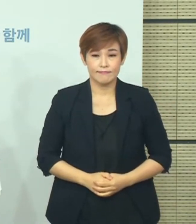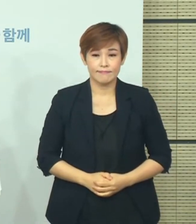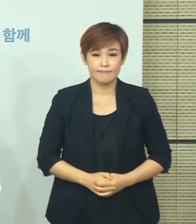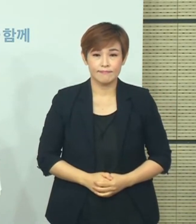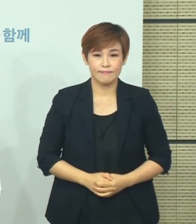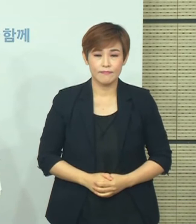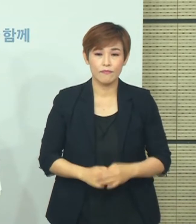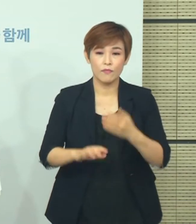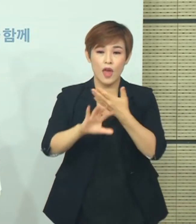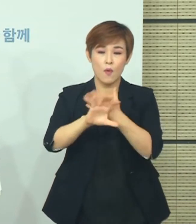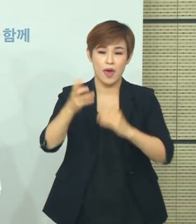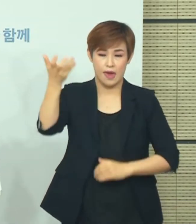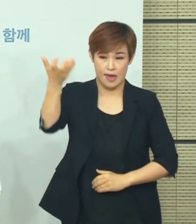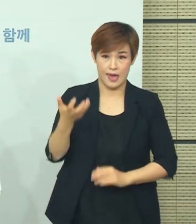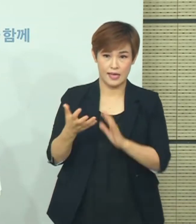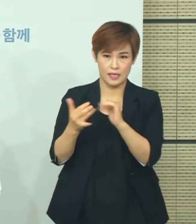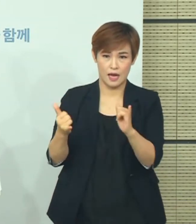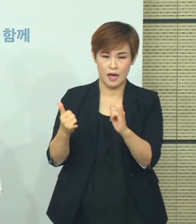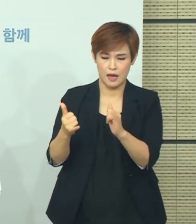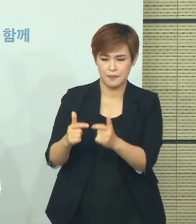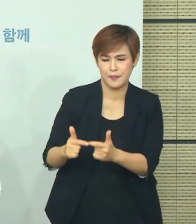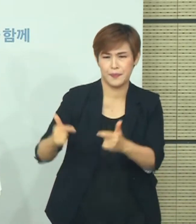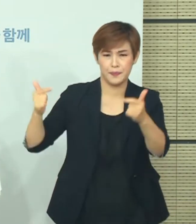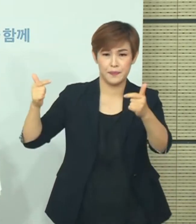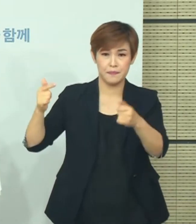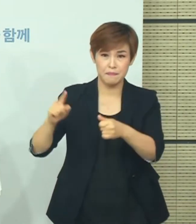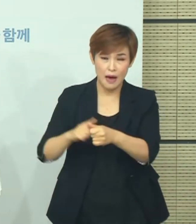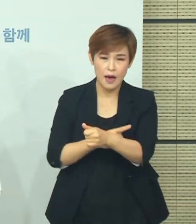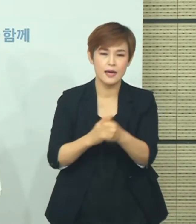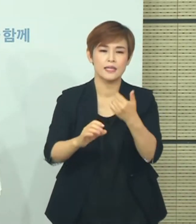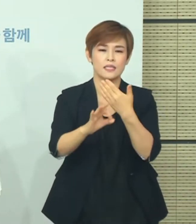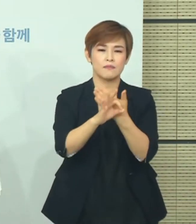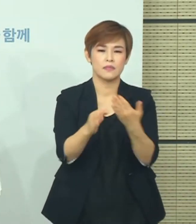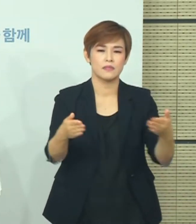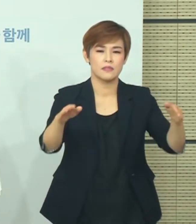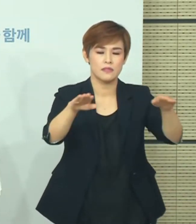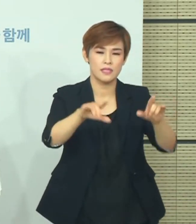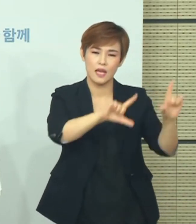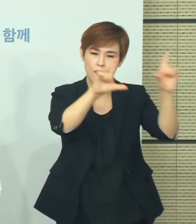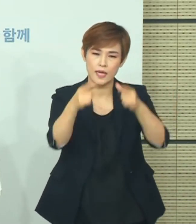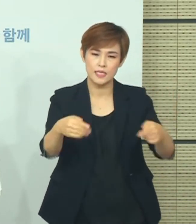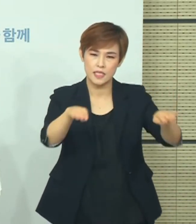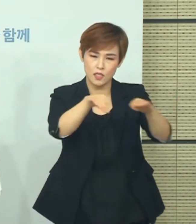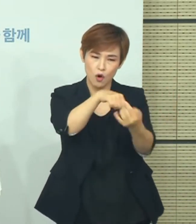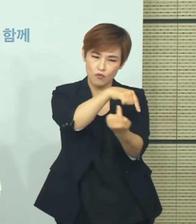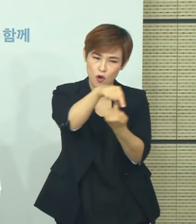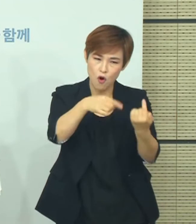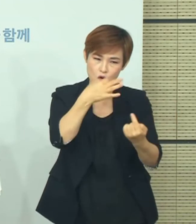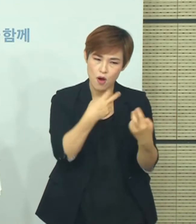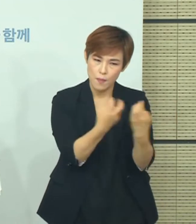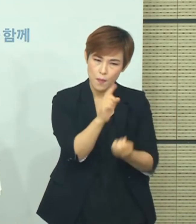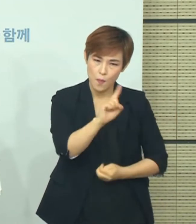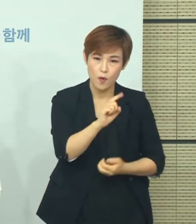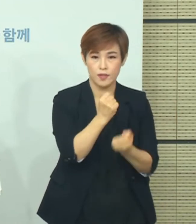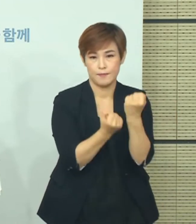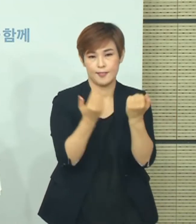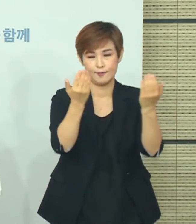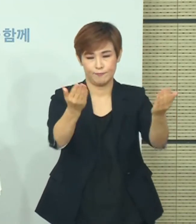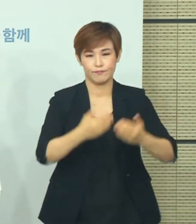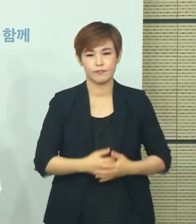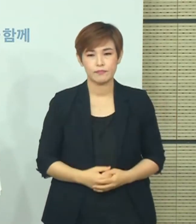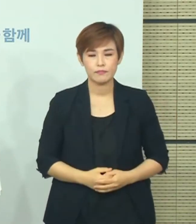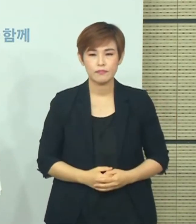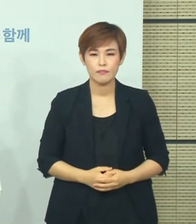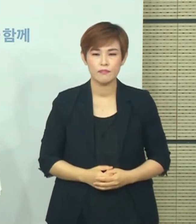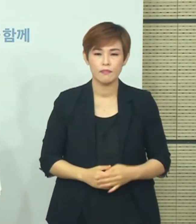다음으로 해외 입국자 증가에 따른 임시 생활시설 운영 효율화 방안에 대해 말씀드리겠습니다. 그간